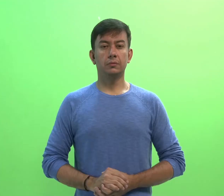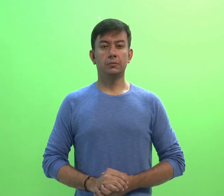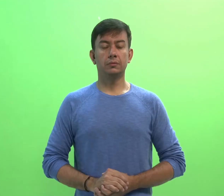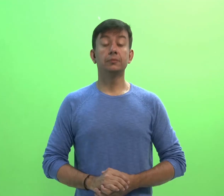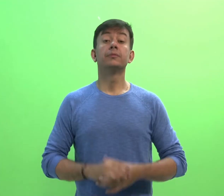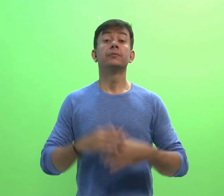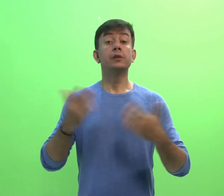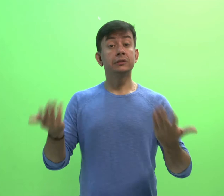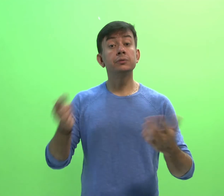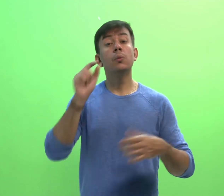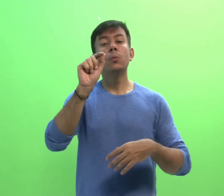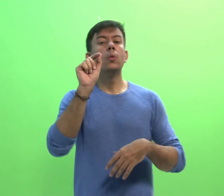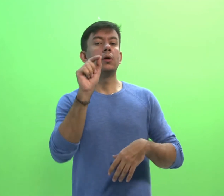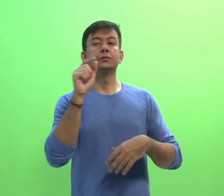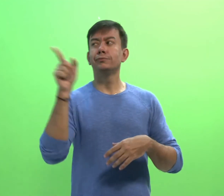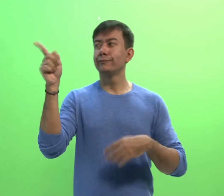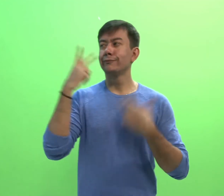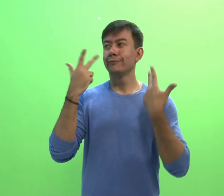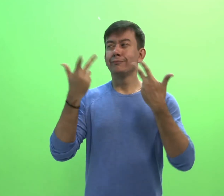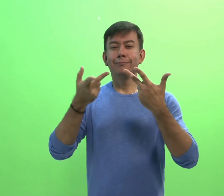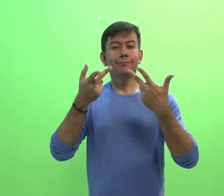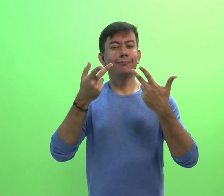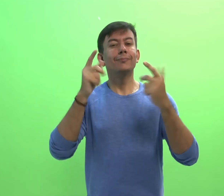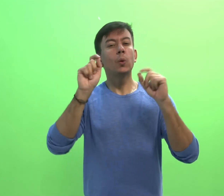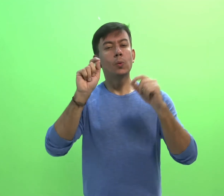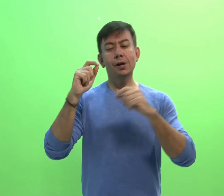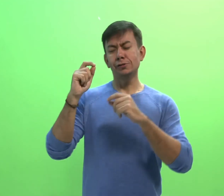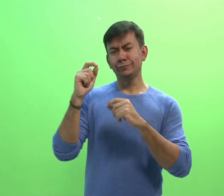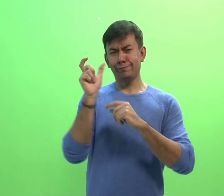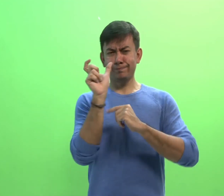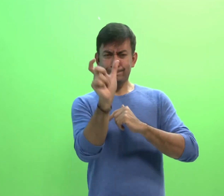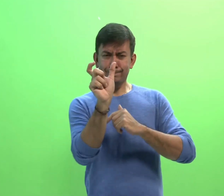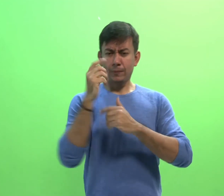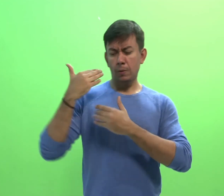Na imagem que eu mostrei sobre o processo de assimilação,